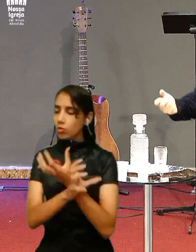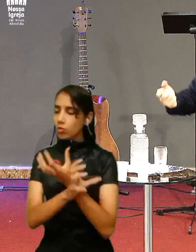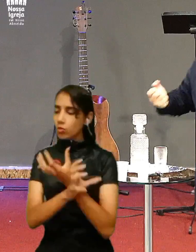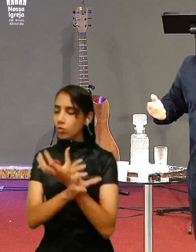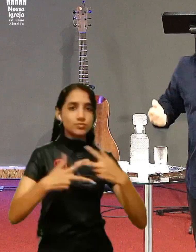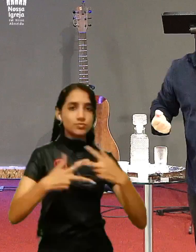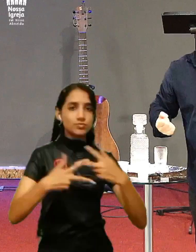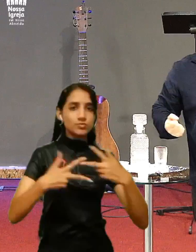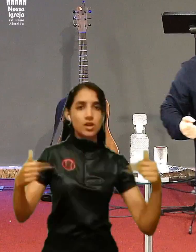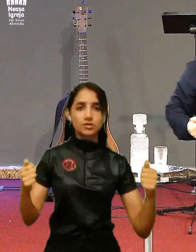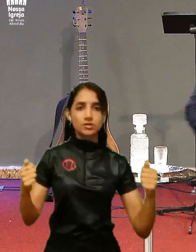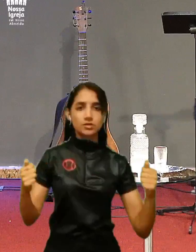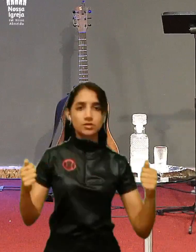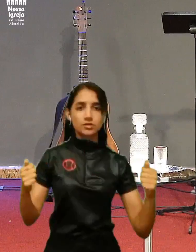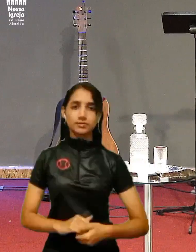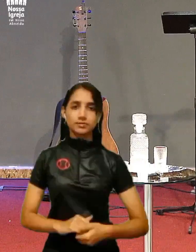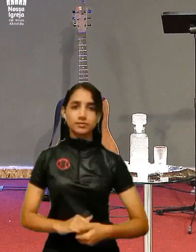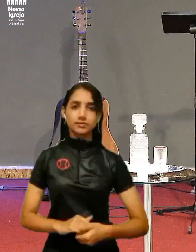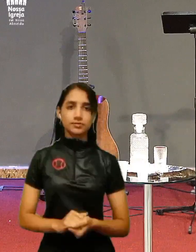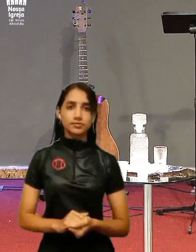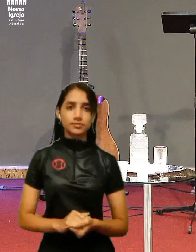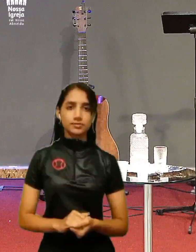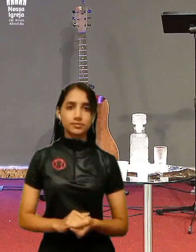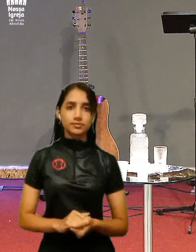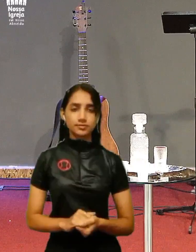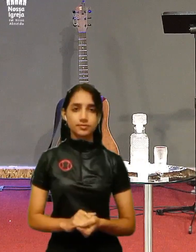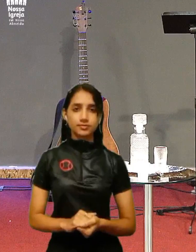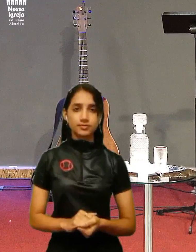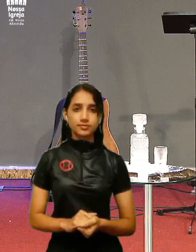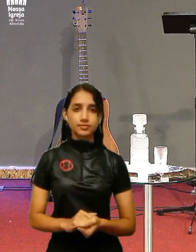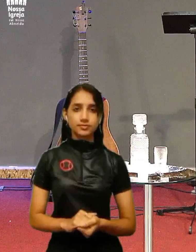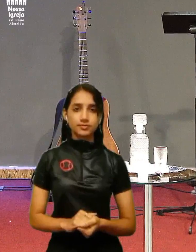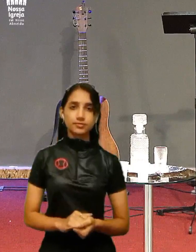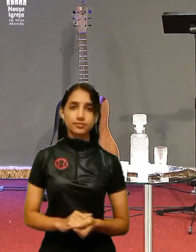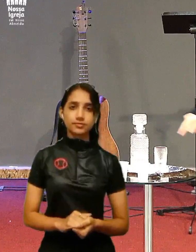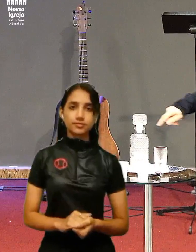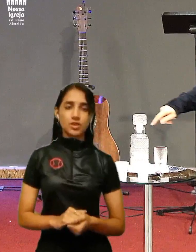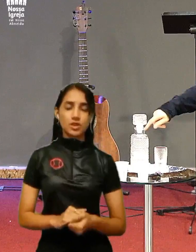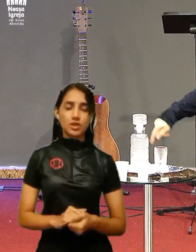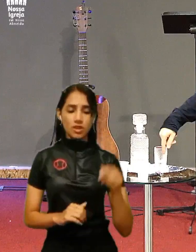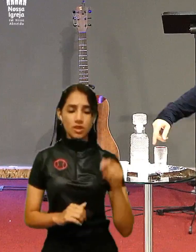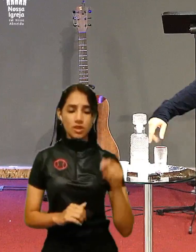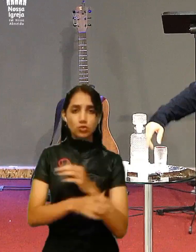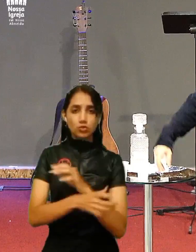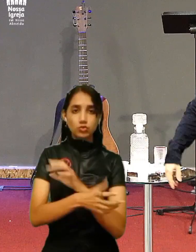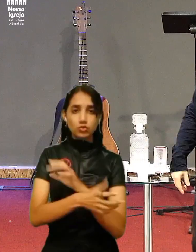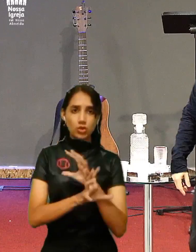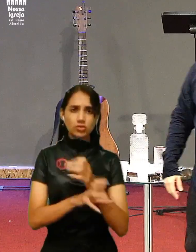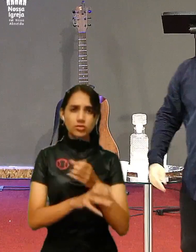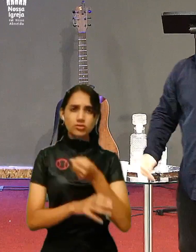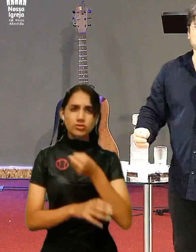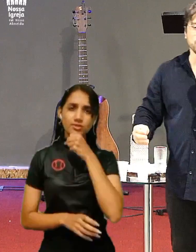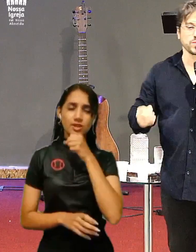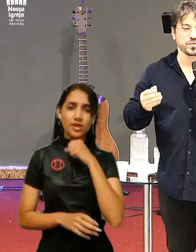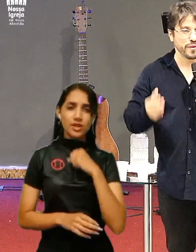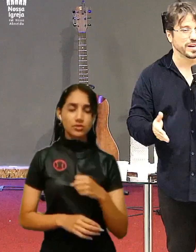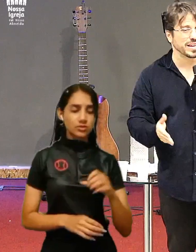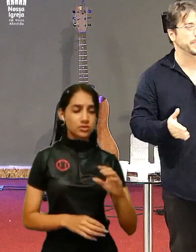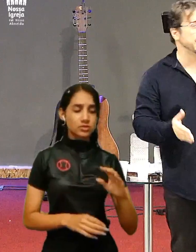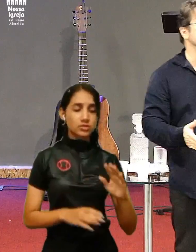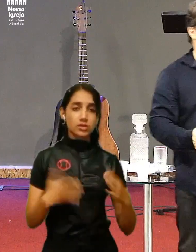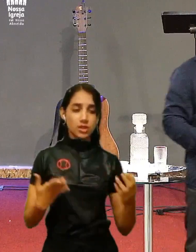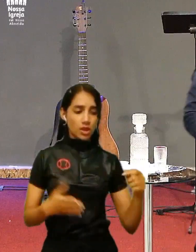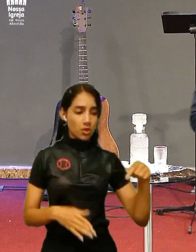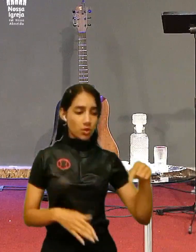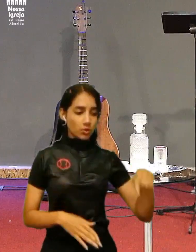são muito secos, ou seja, estão ali há bastante tempo. E ele está caminhando ali e Deus vai falar